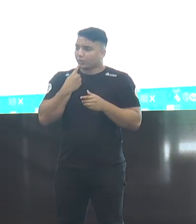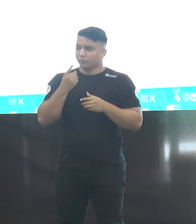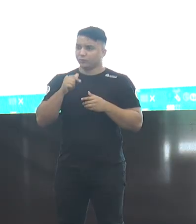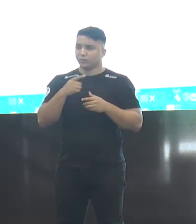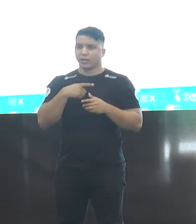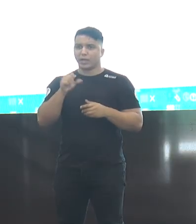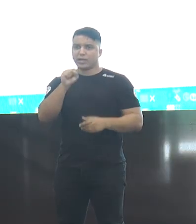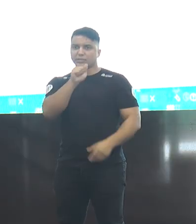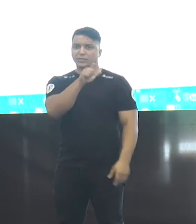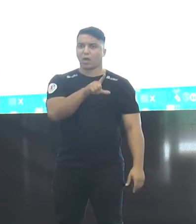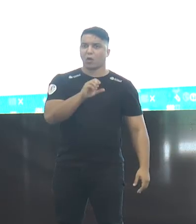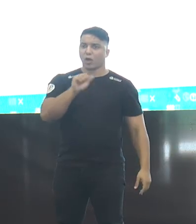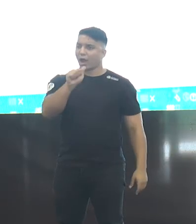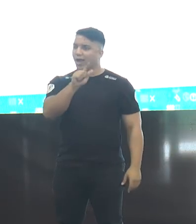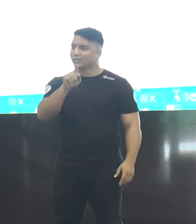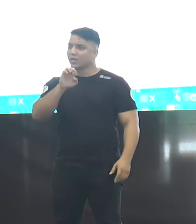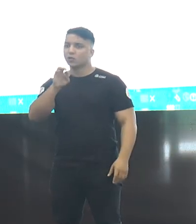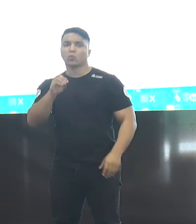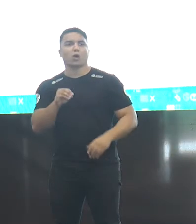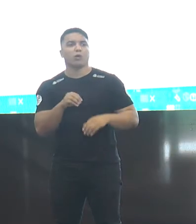É salgado ou é azedo?